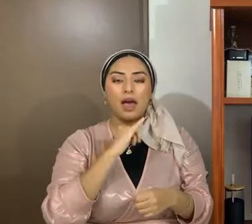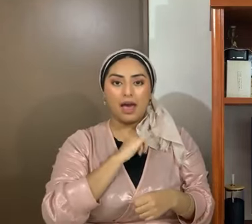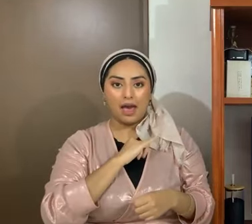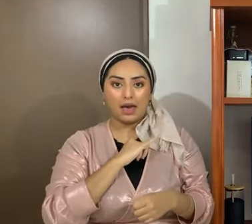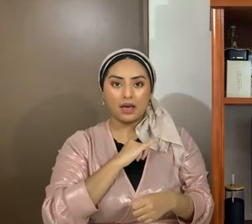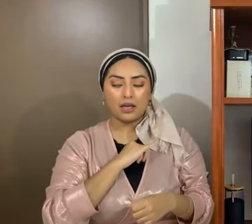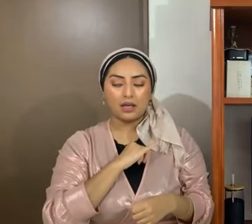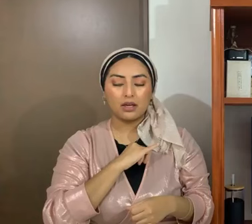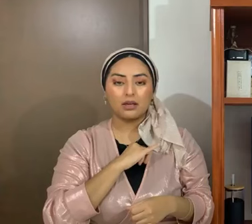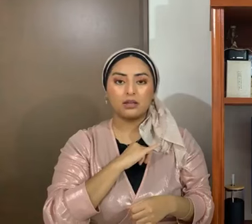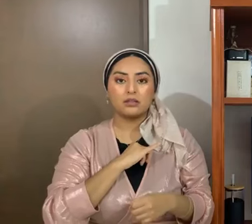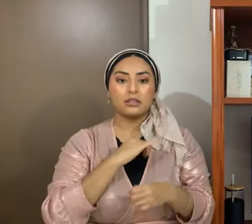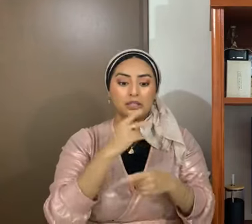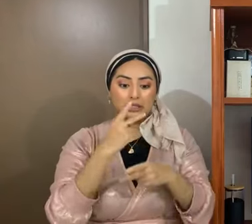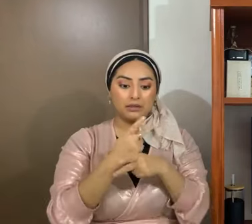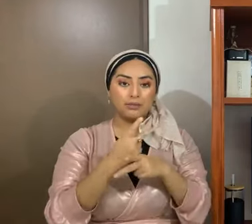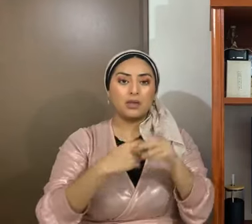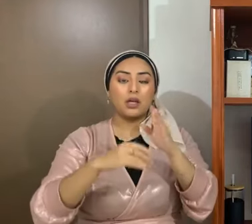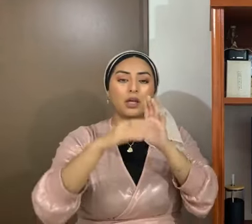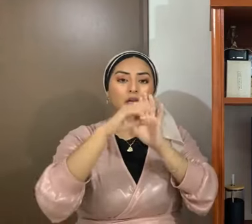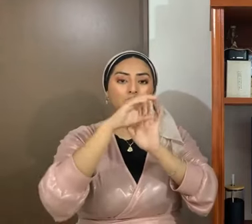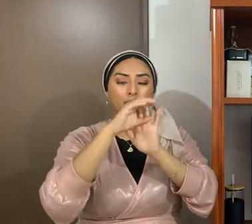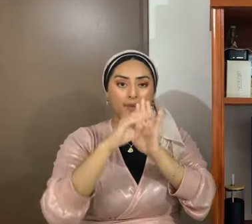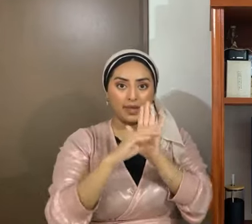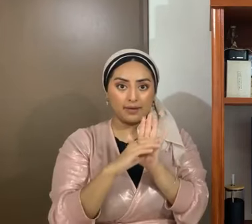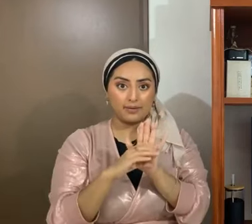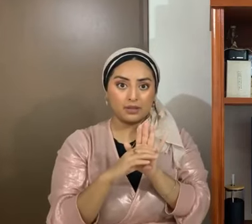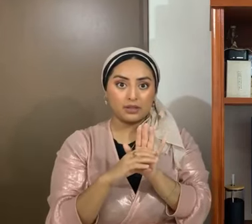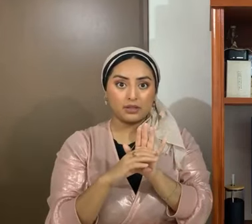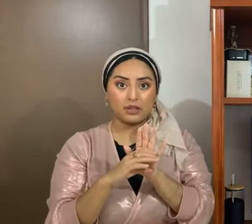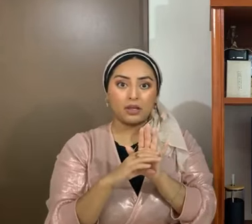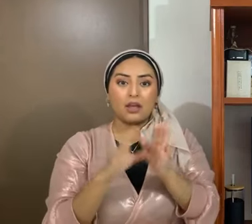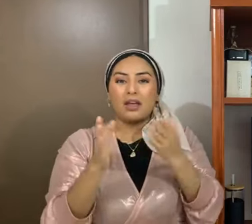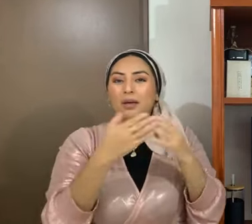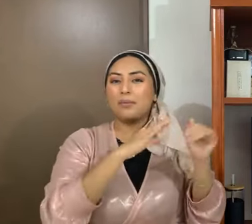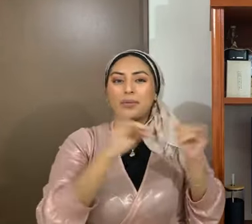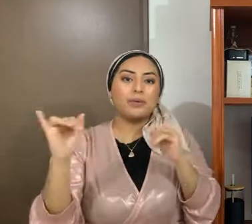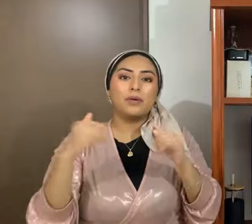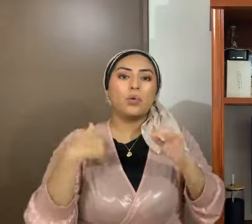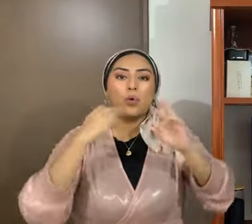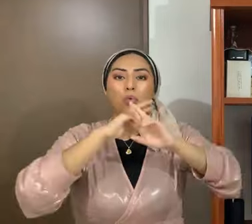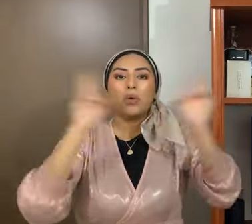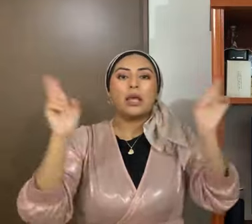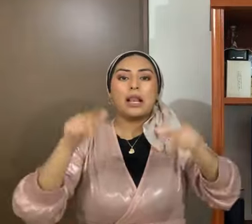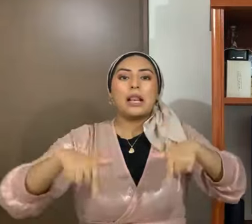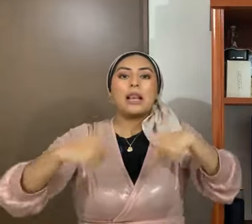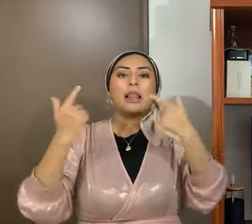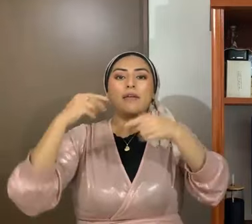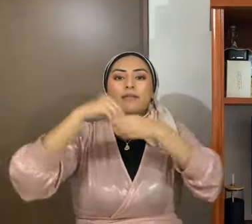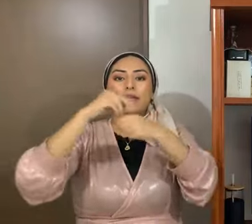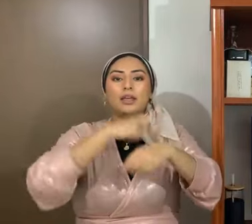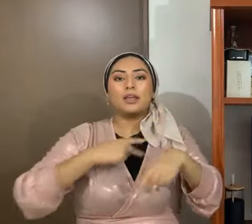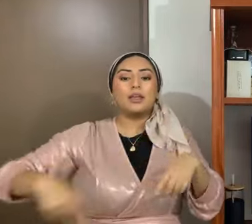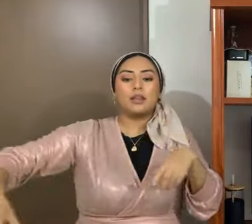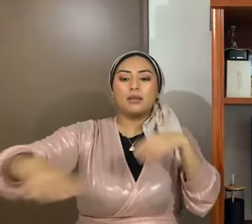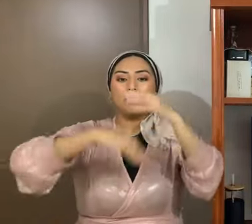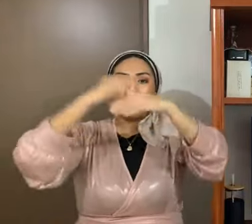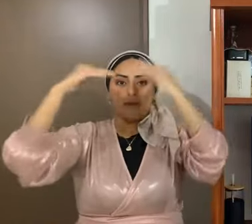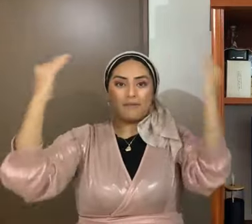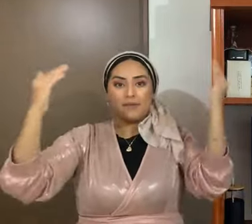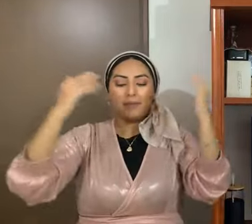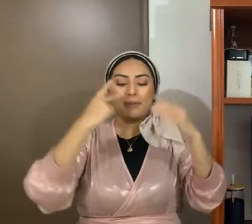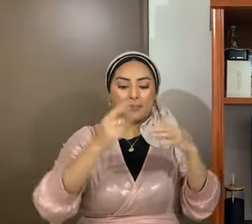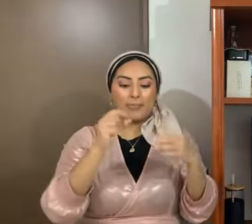amada Jod, si yo guardamos los mandamientos, es como vivir en el reino de los cielos. Vamos a Mateo